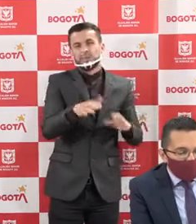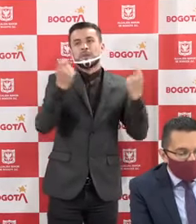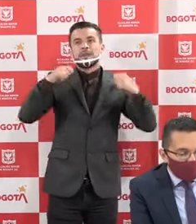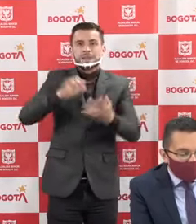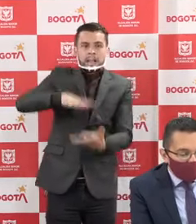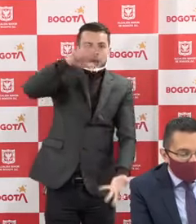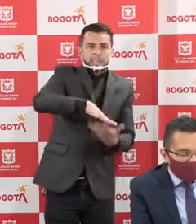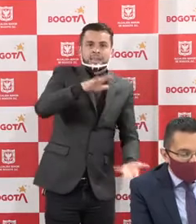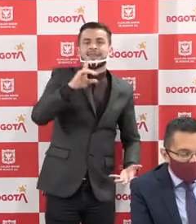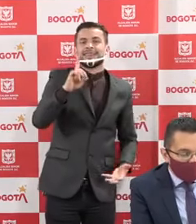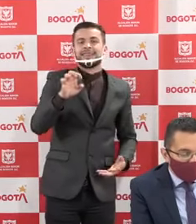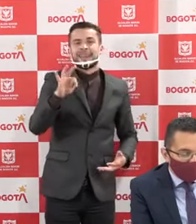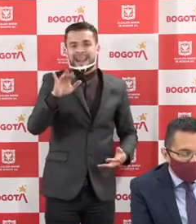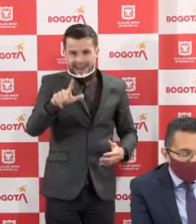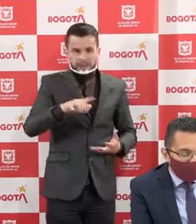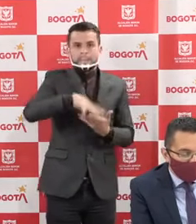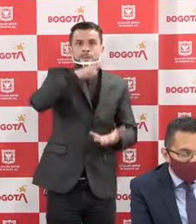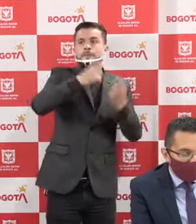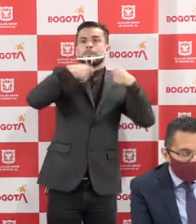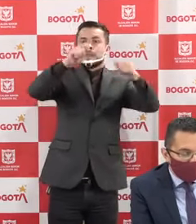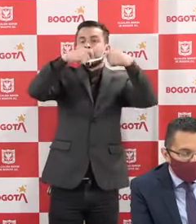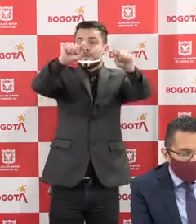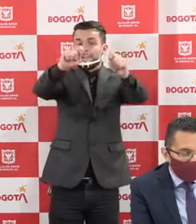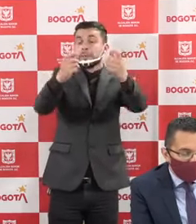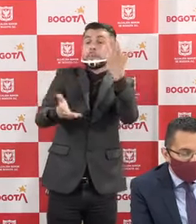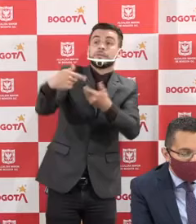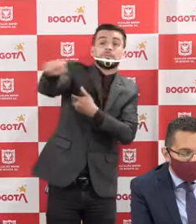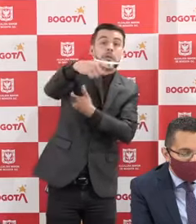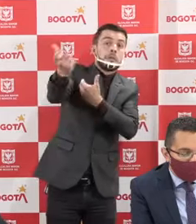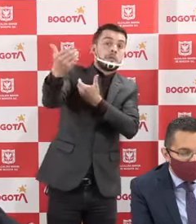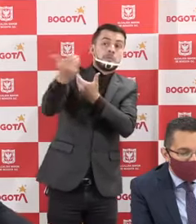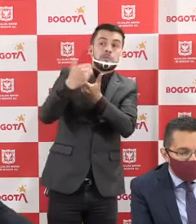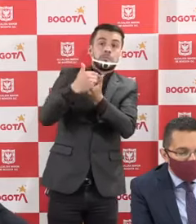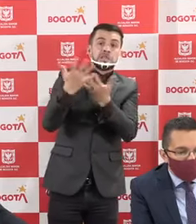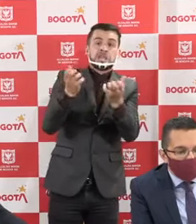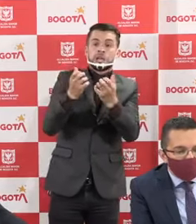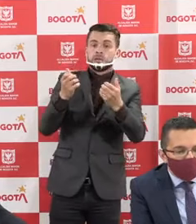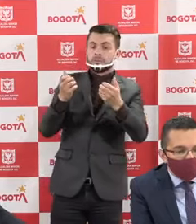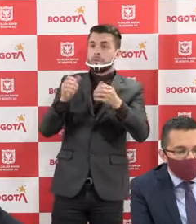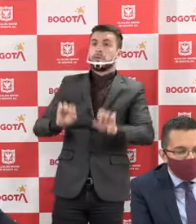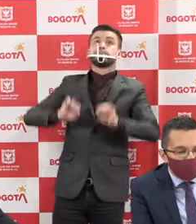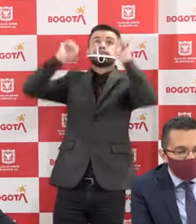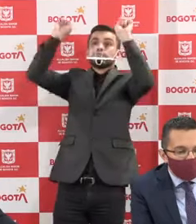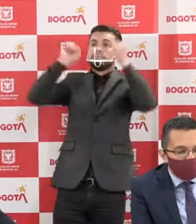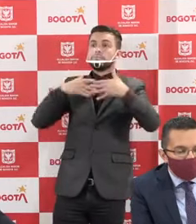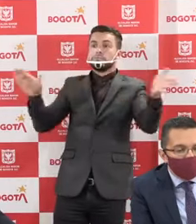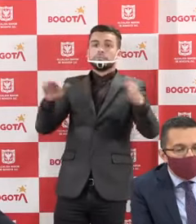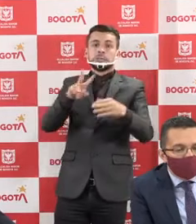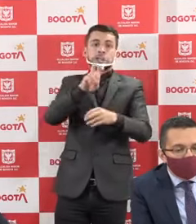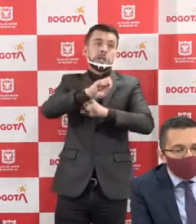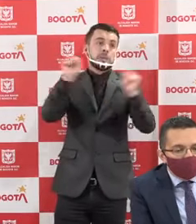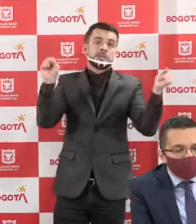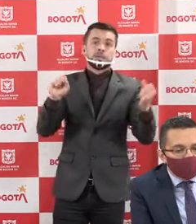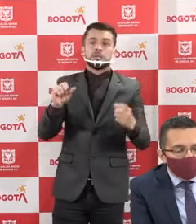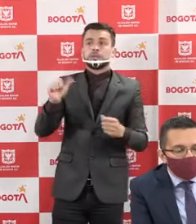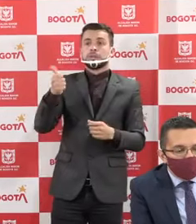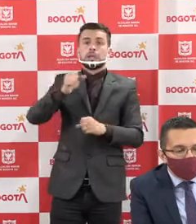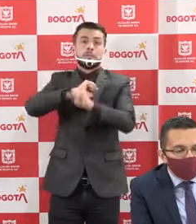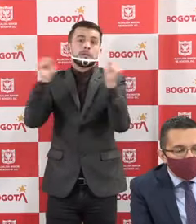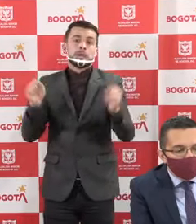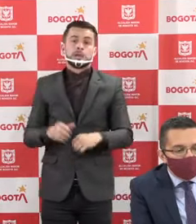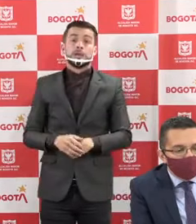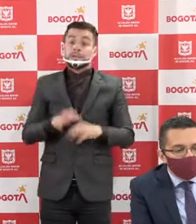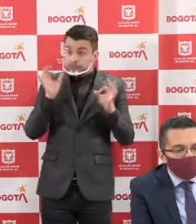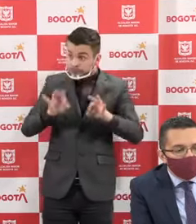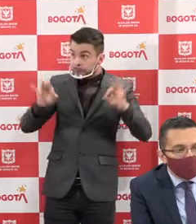a la dinámica de su clientela podrán decidir si quieren a ver a las 10 de la mañana a las 7 de la mañana en todo caso cerrar todos